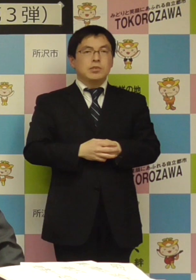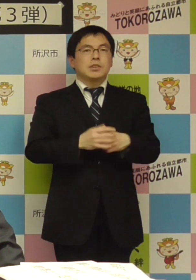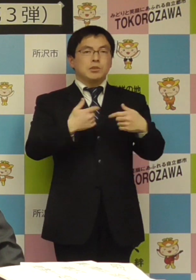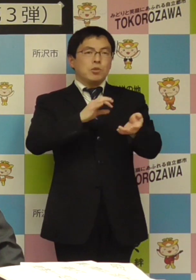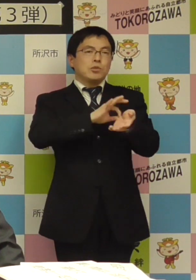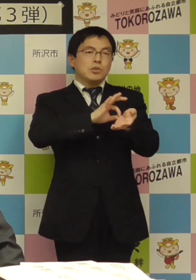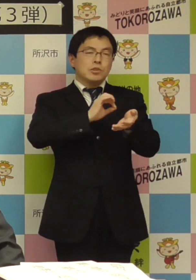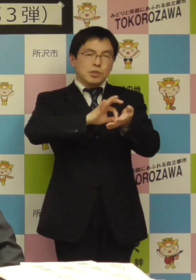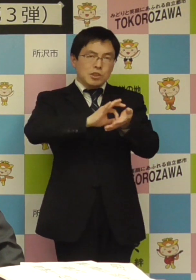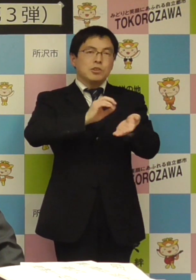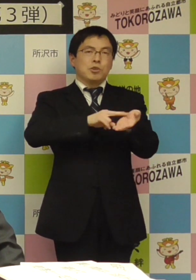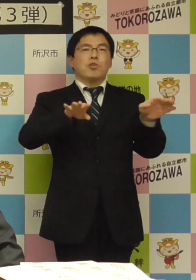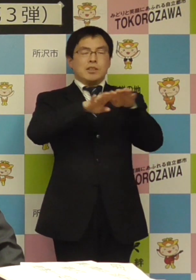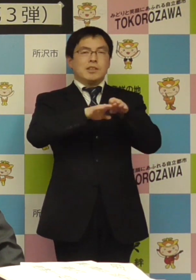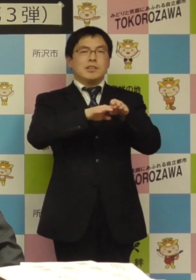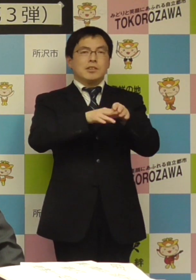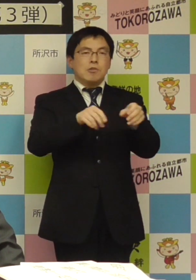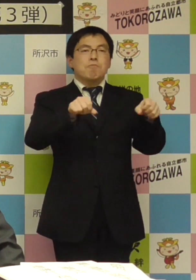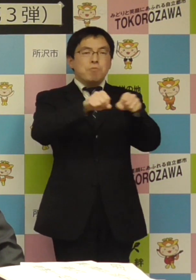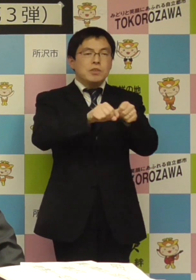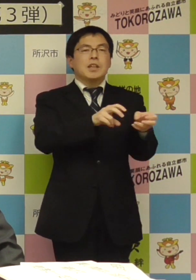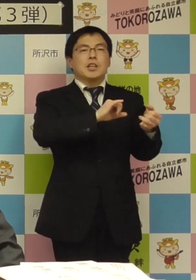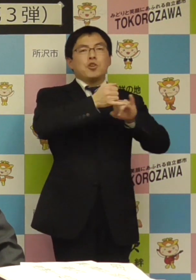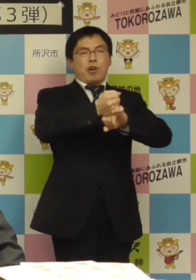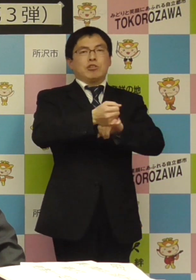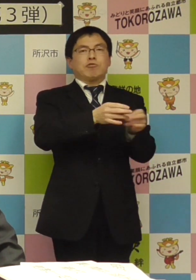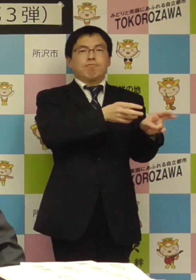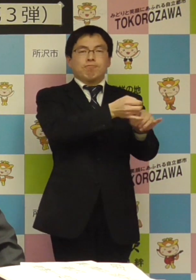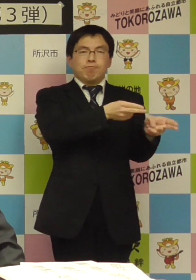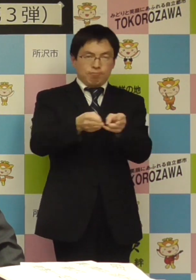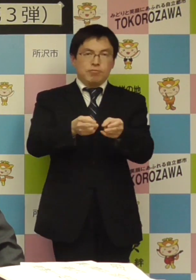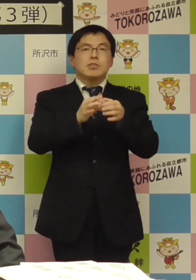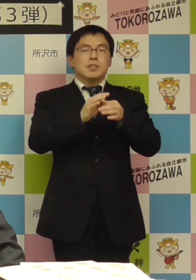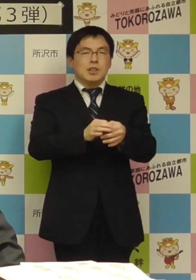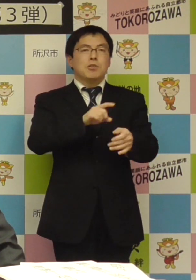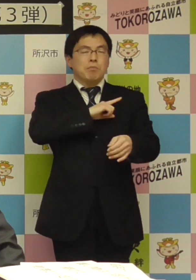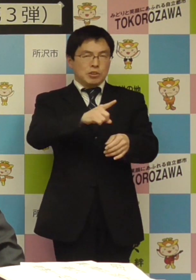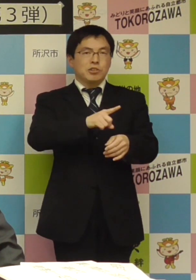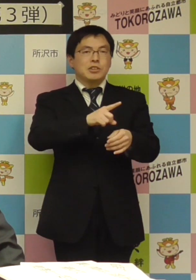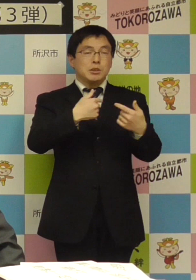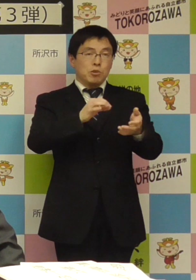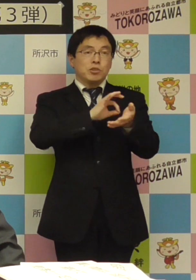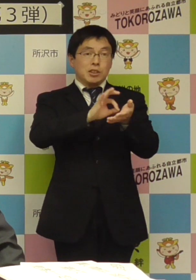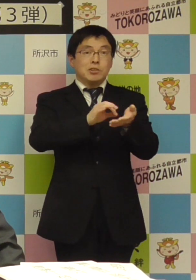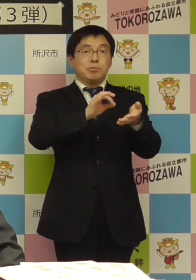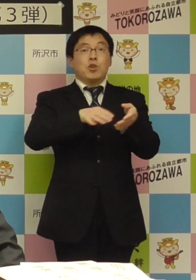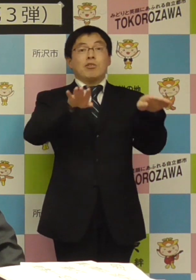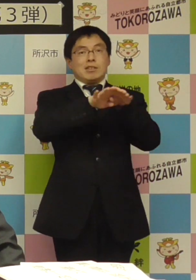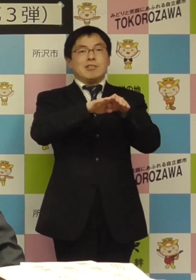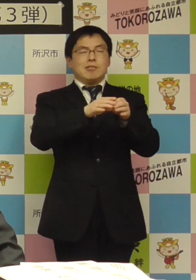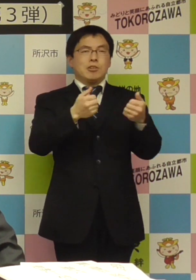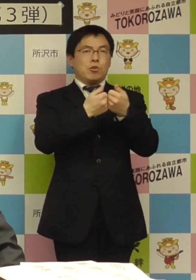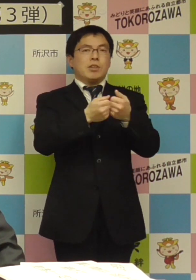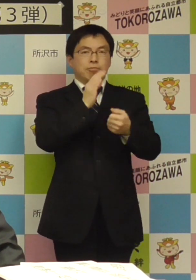けのお医者さんを通じた予約制になっていますので、まずはかかりつけのお医者さんにご相談